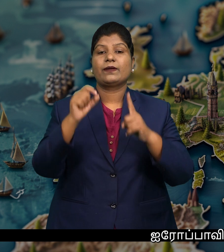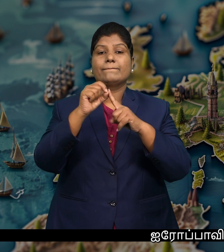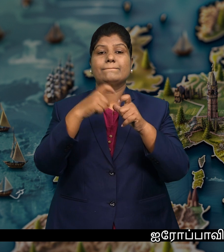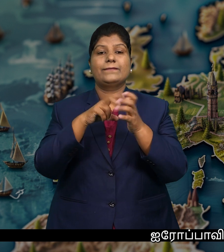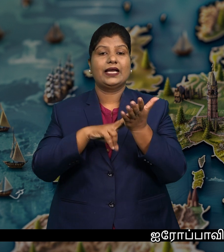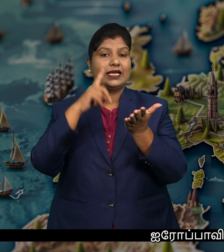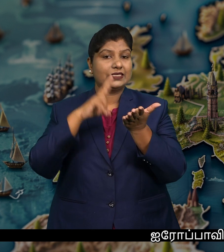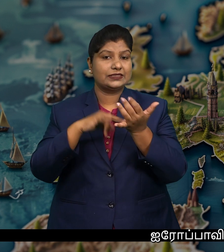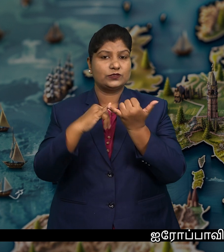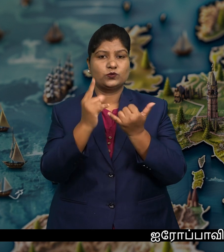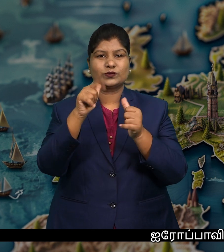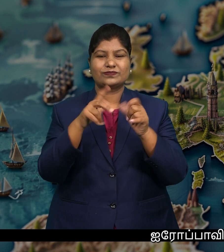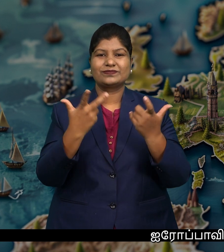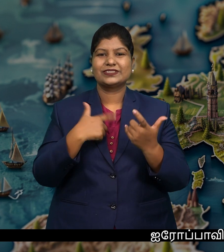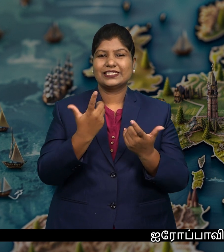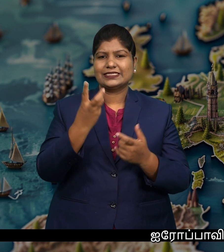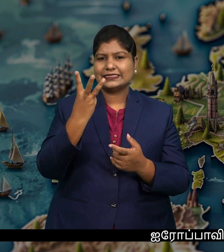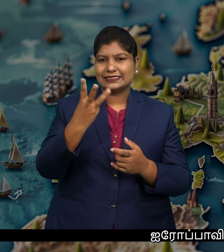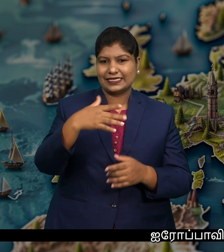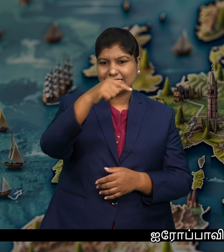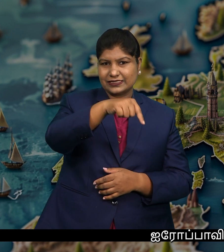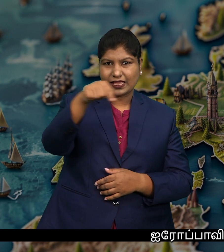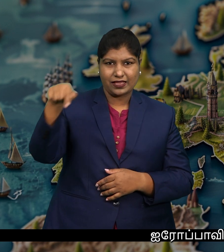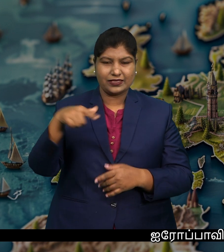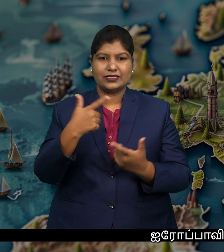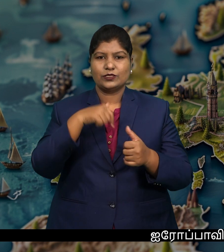ஐரோப்பாவின் தீபகற்பங்கள்,